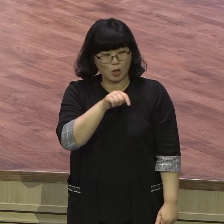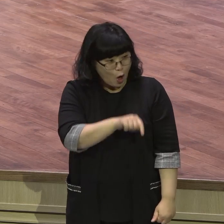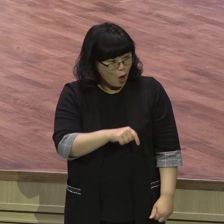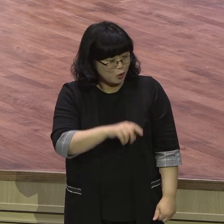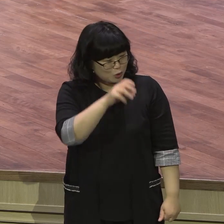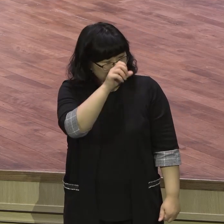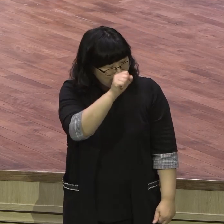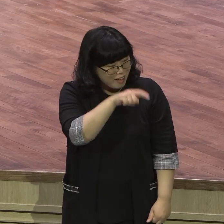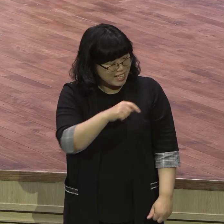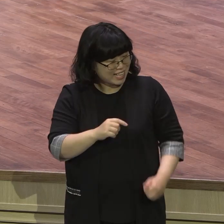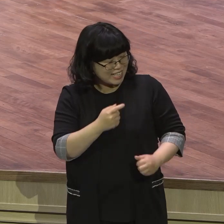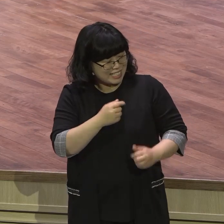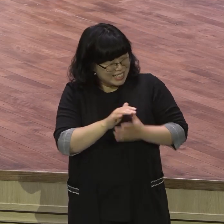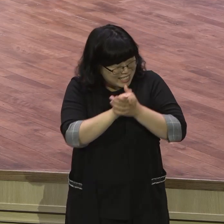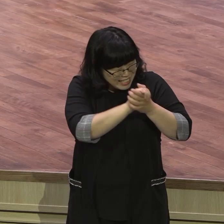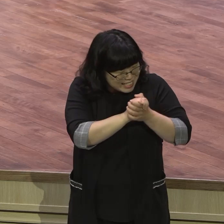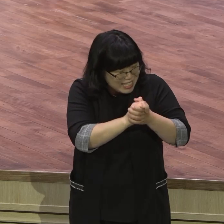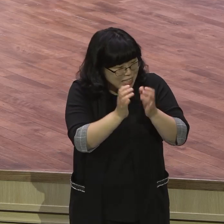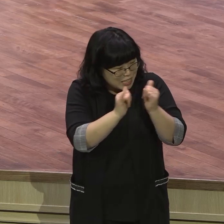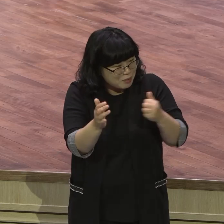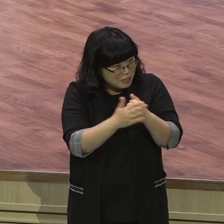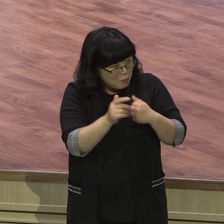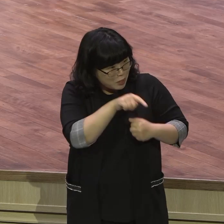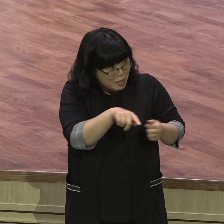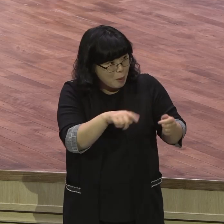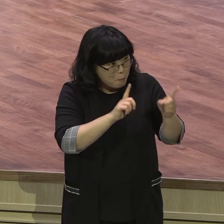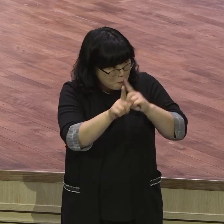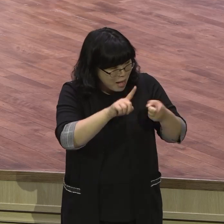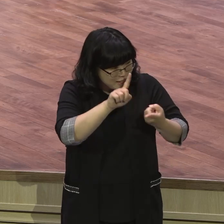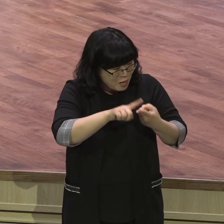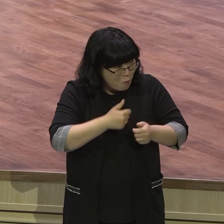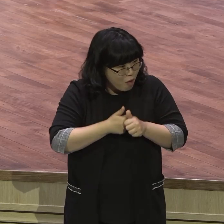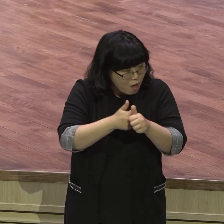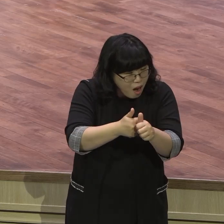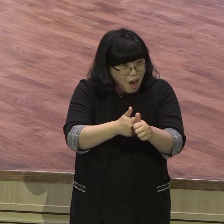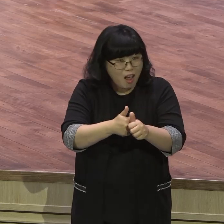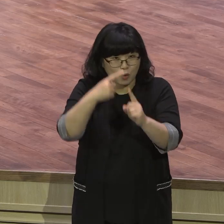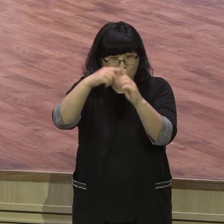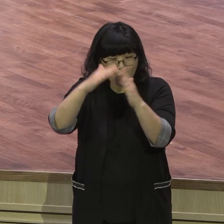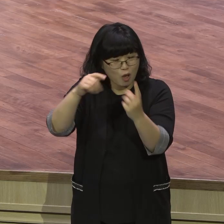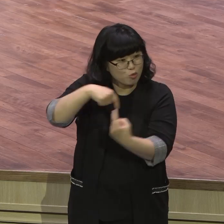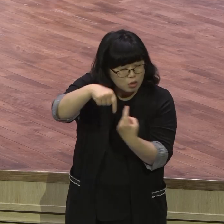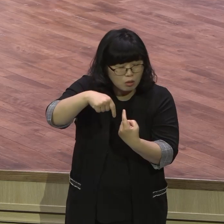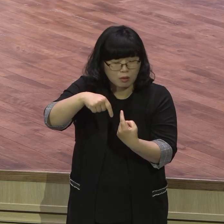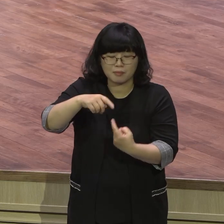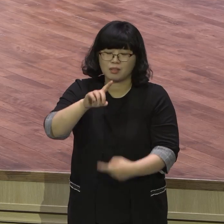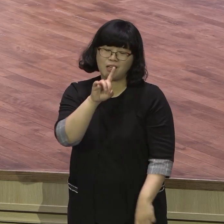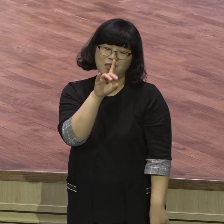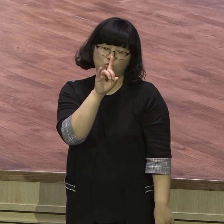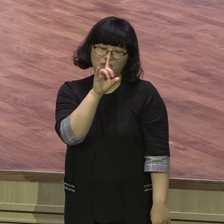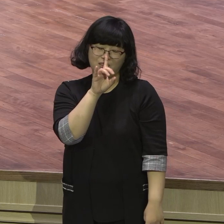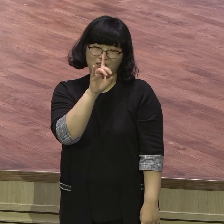여러분 신앙양심 영적으로 깨워서 이거 아니다 이거는 신앙양심이 아니다 할 때 아닌 거예요